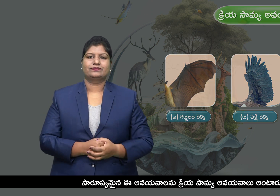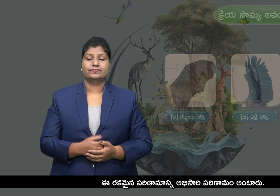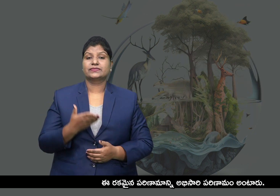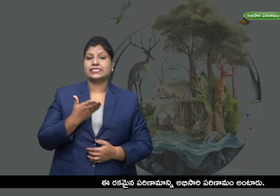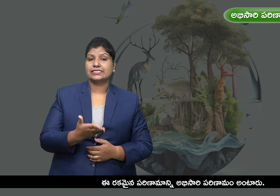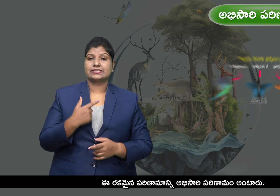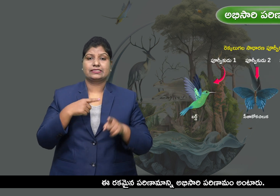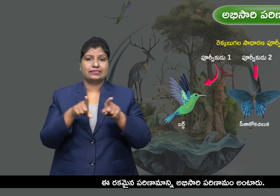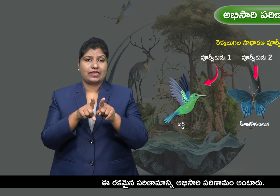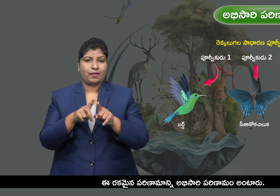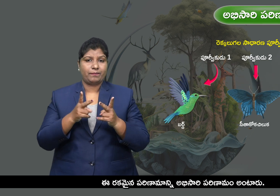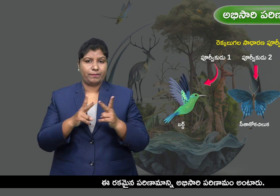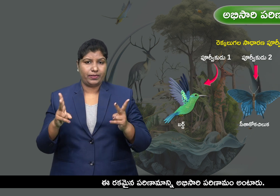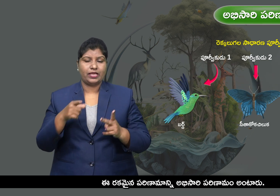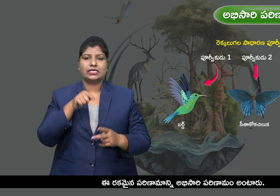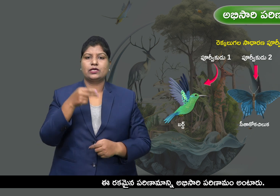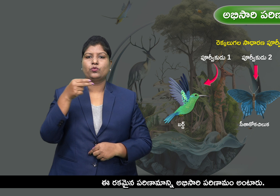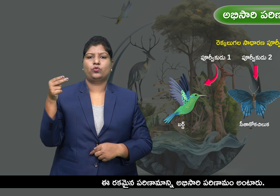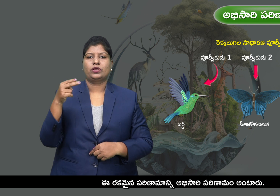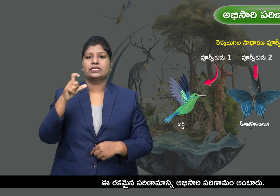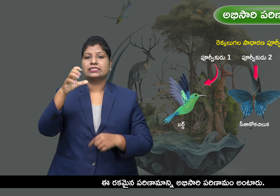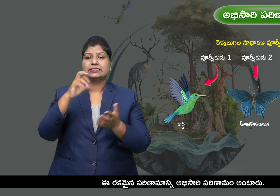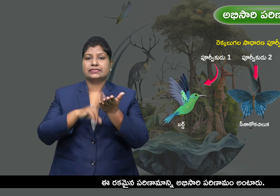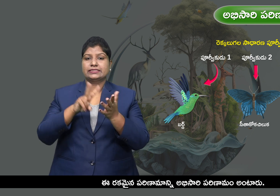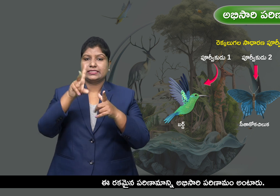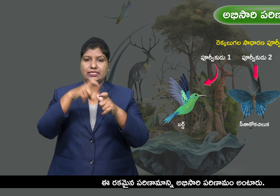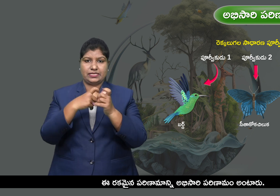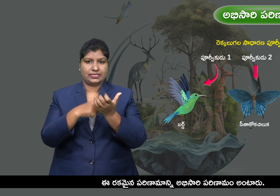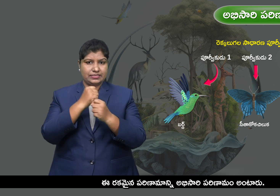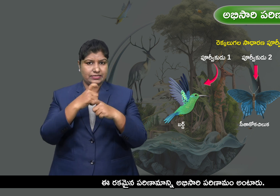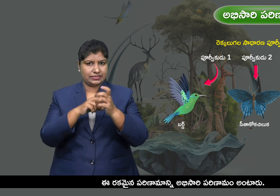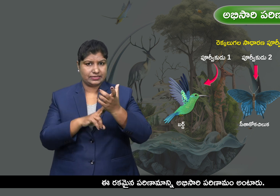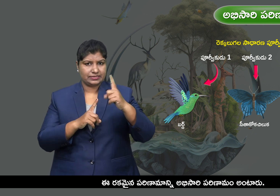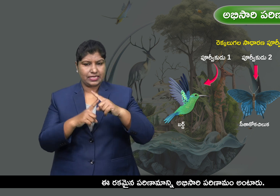ఈ రకమైన పరిణామాన్ని అభిసారి పరిణామం అంటారు.